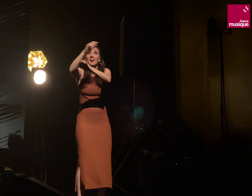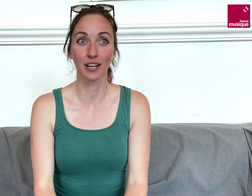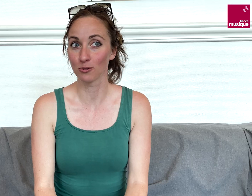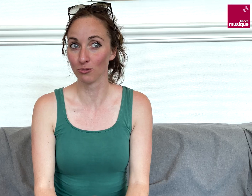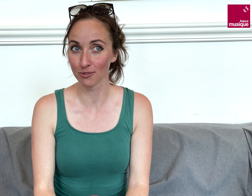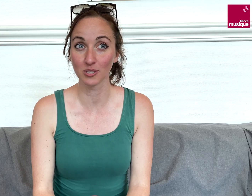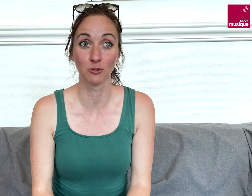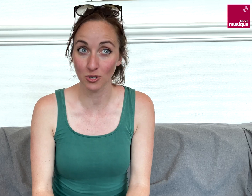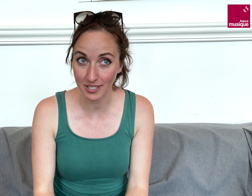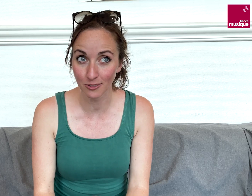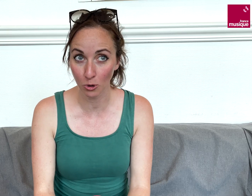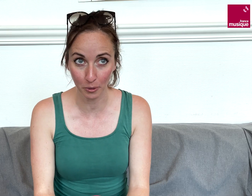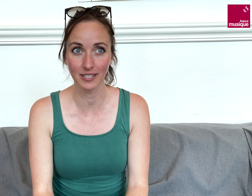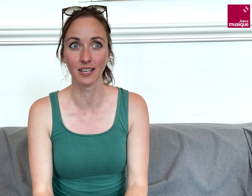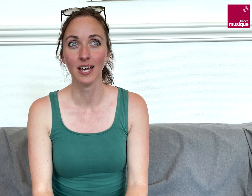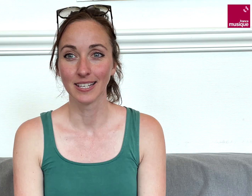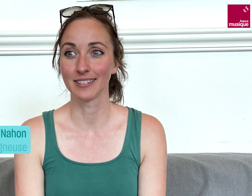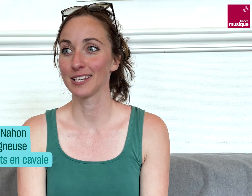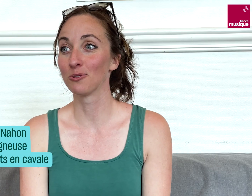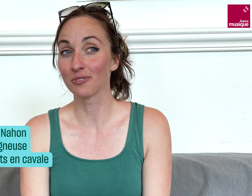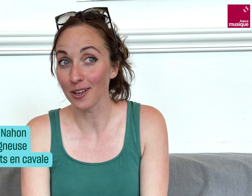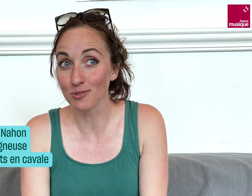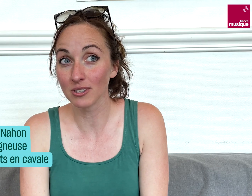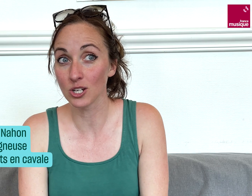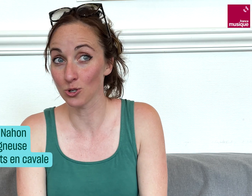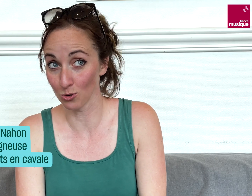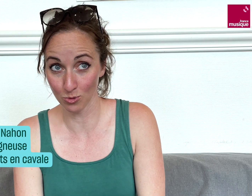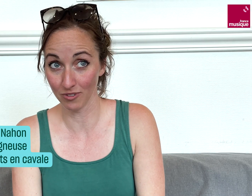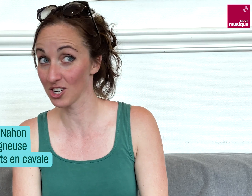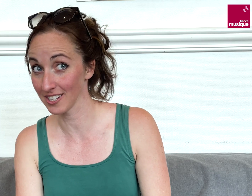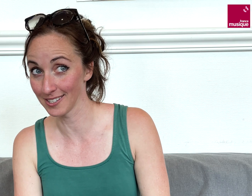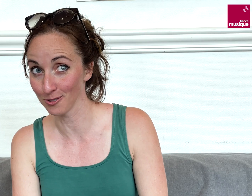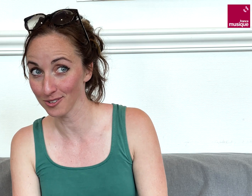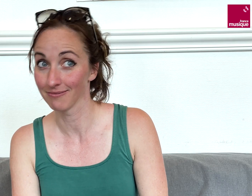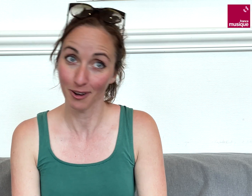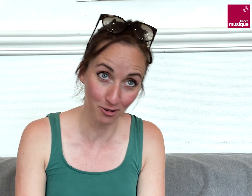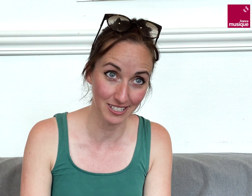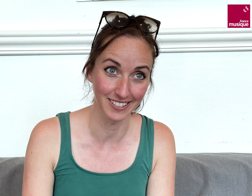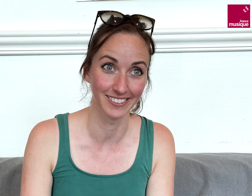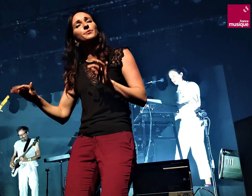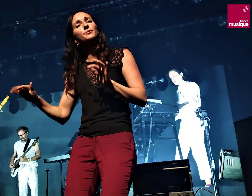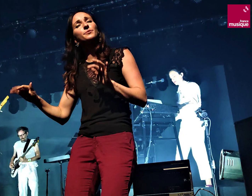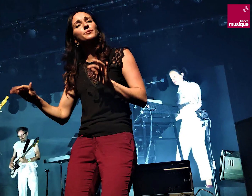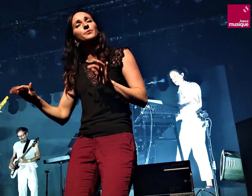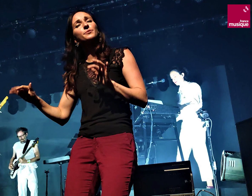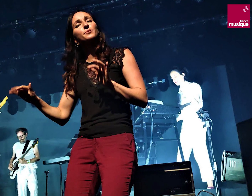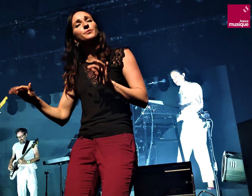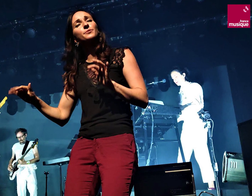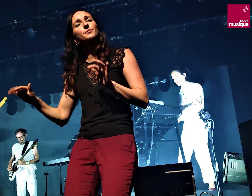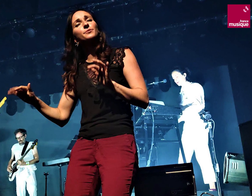Ce que nous faisons c'est le chantsigne de reprise, c'est-à-dire que nous traduisons des chansons déjà existantes en langue des signes. Le chantsigne s'adresse aux personnes